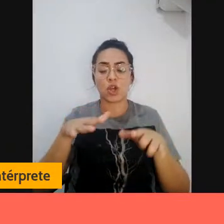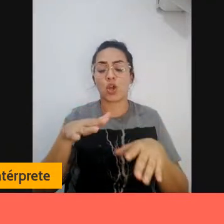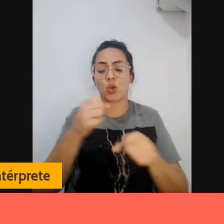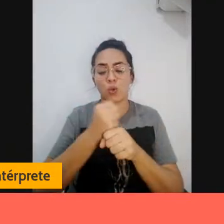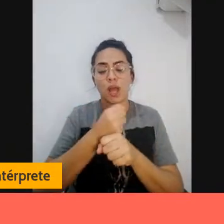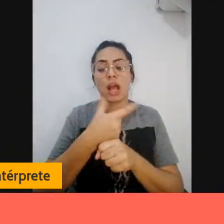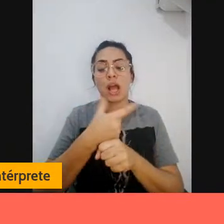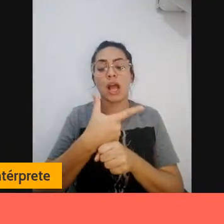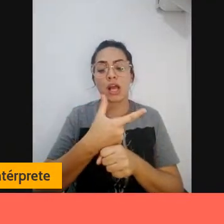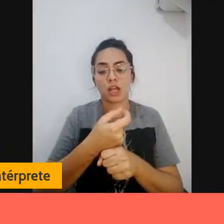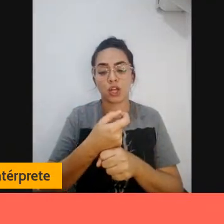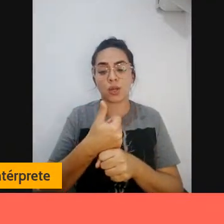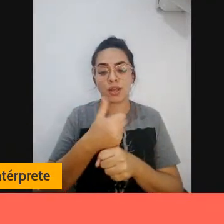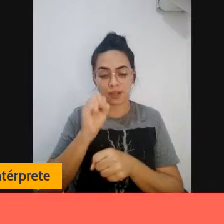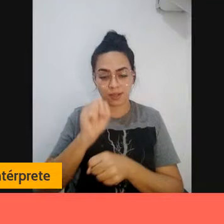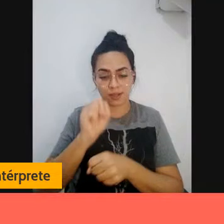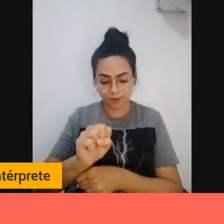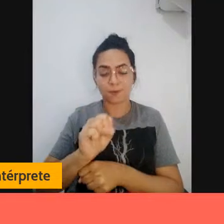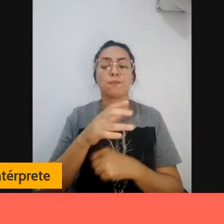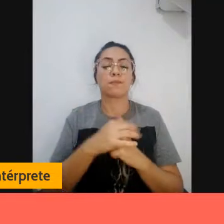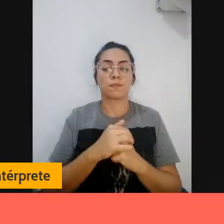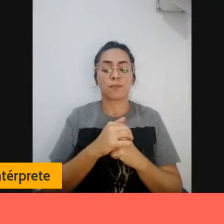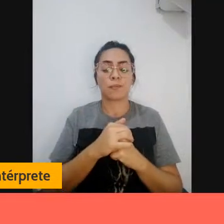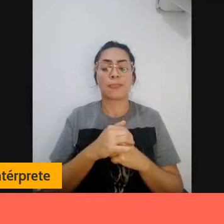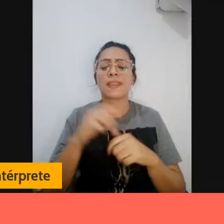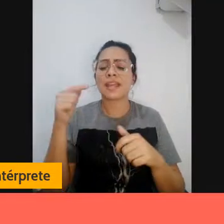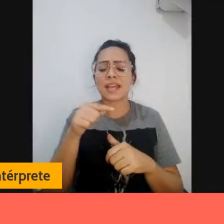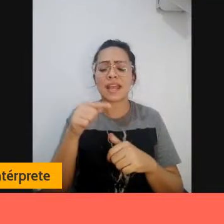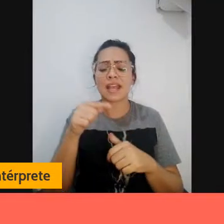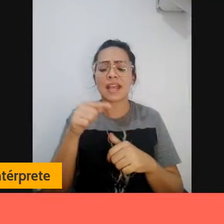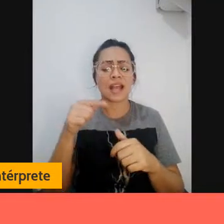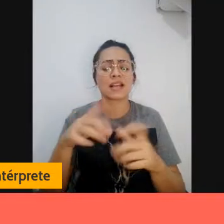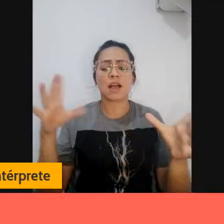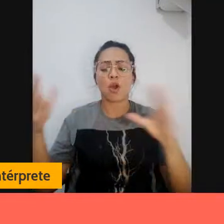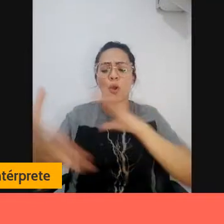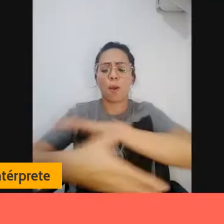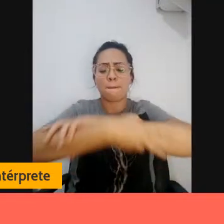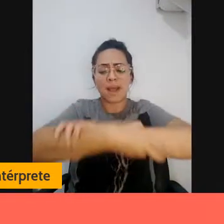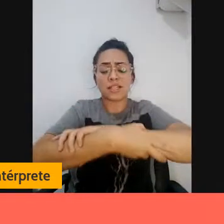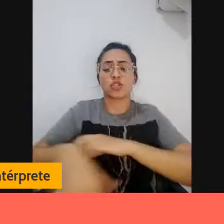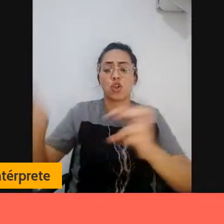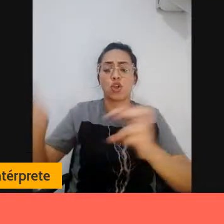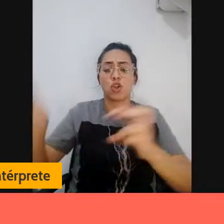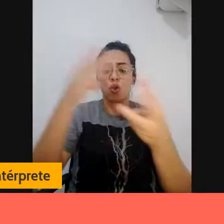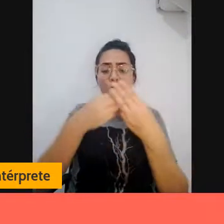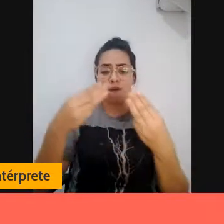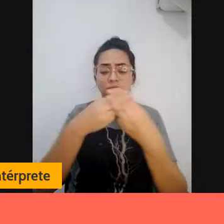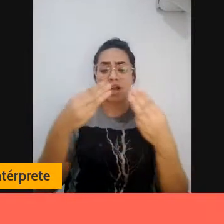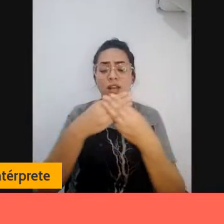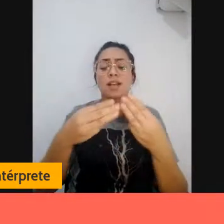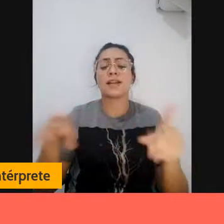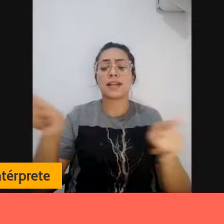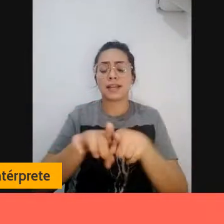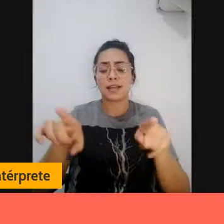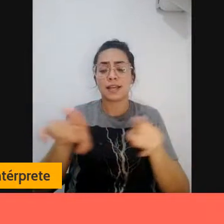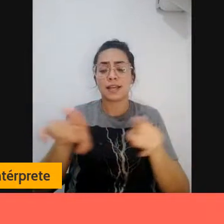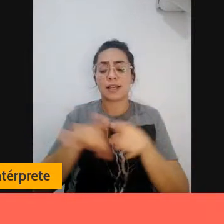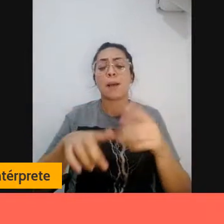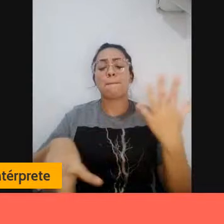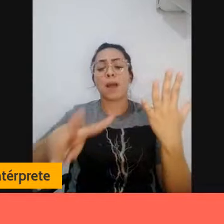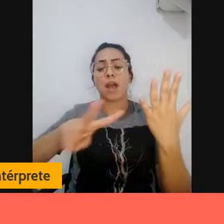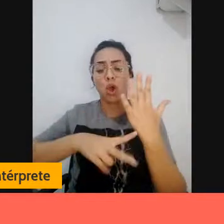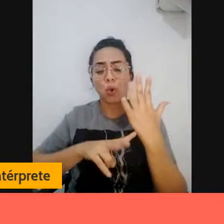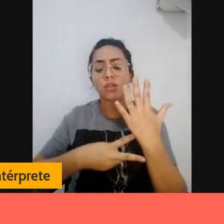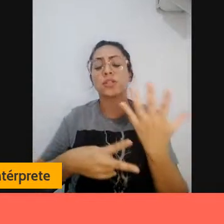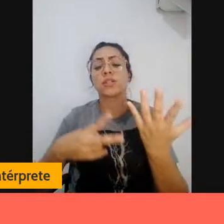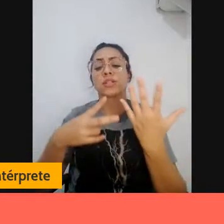2018. E era uma parceria entre a UFPB e o Sindicato dos Trabalhadores na Indústria